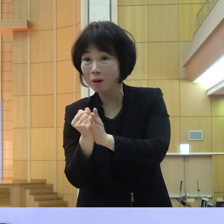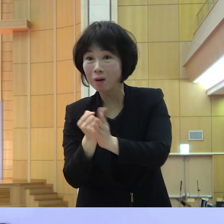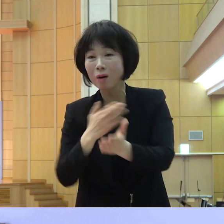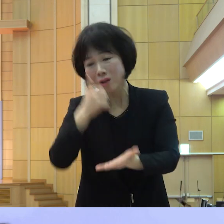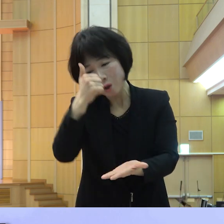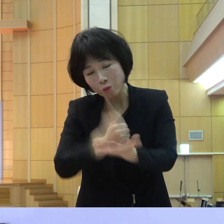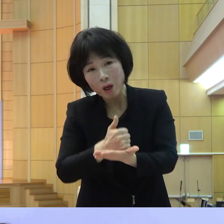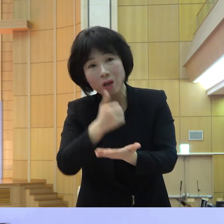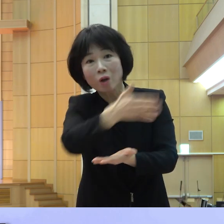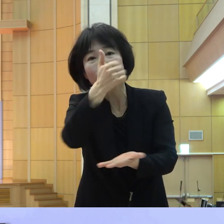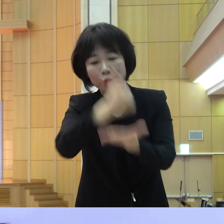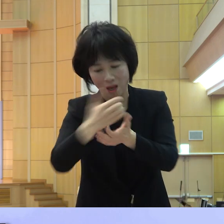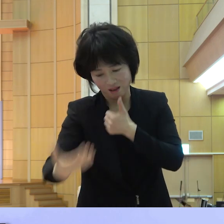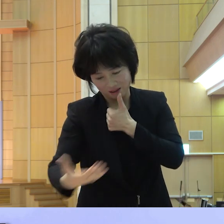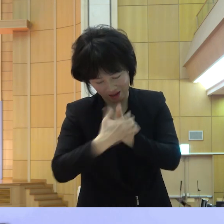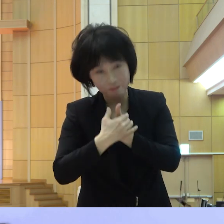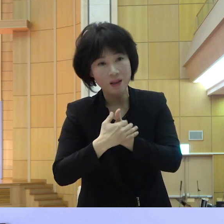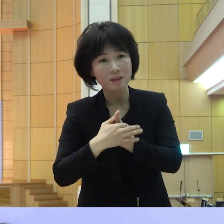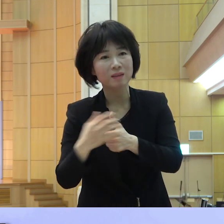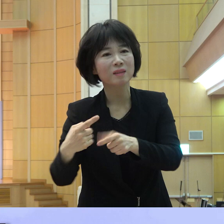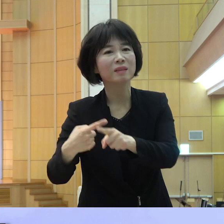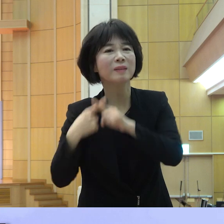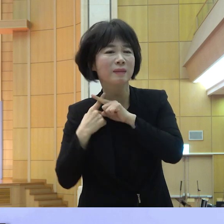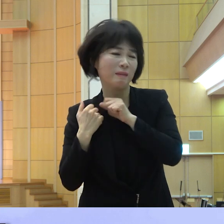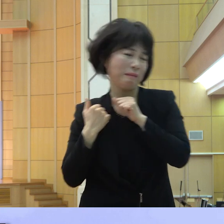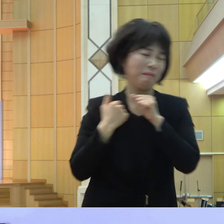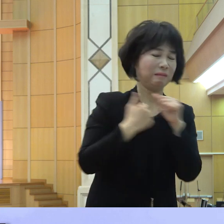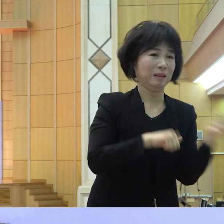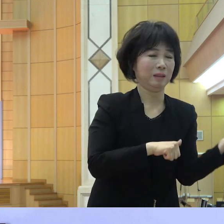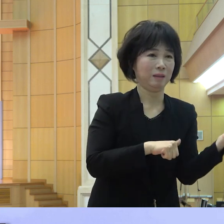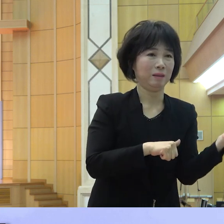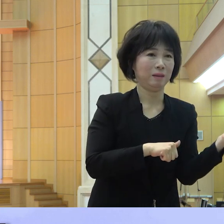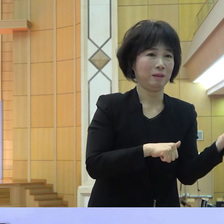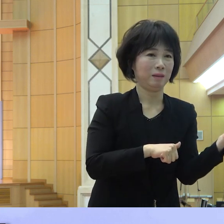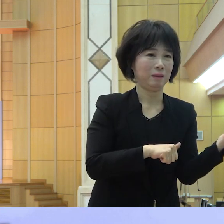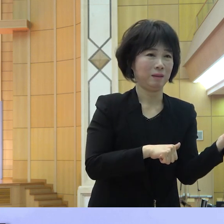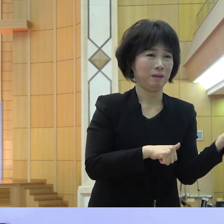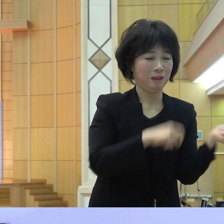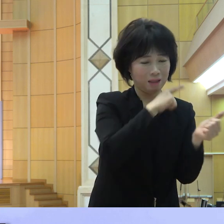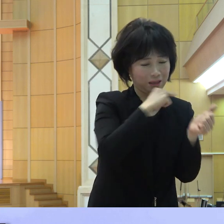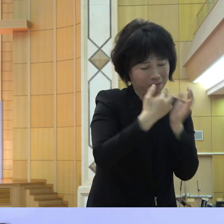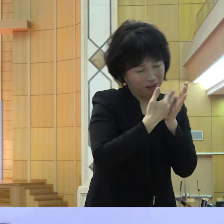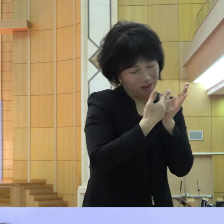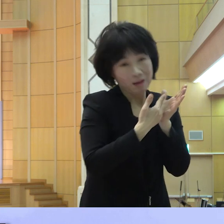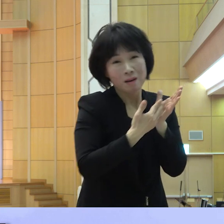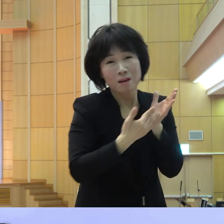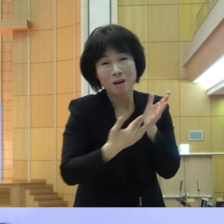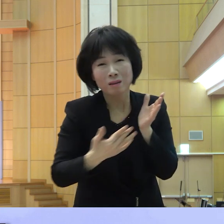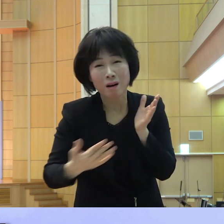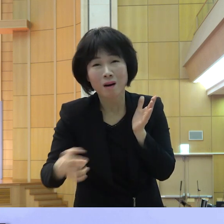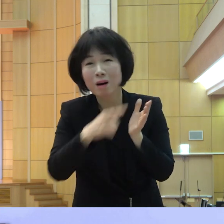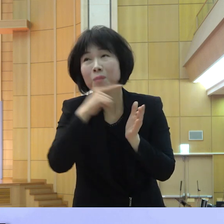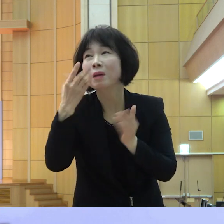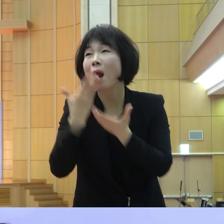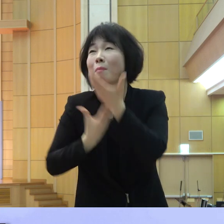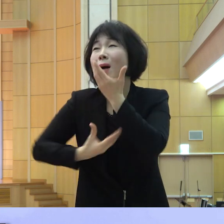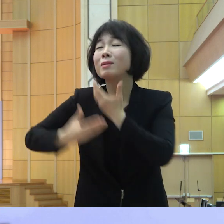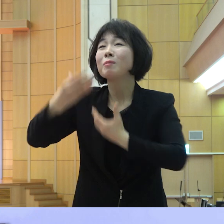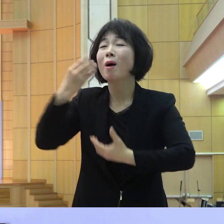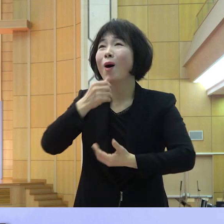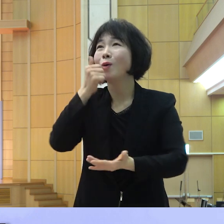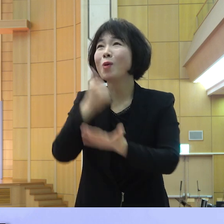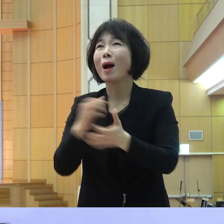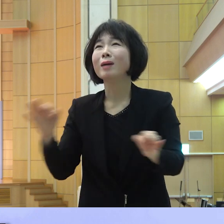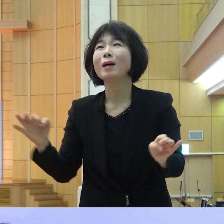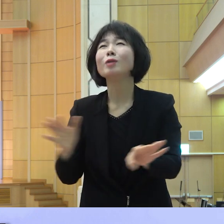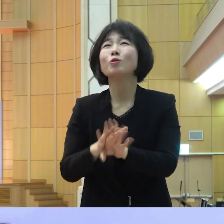내 살을, 예수님 살을 찢으셔서 생명의 떡이 되어주셨어, 생명의 음료가 되어주셨어, 이렇게 우리가 믿을 때 그게